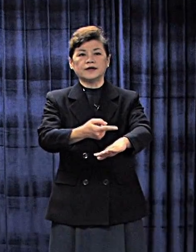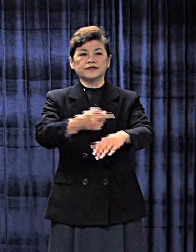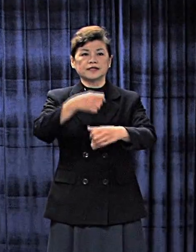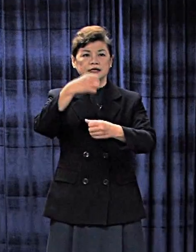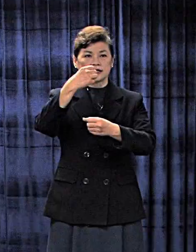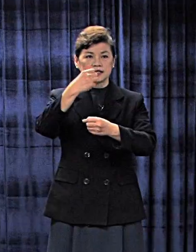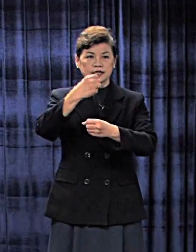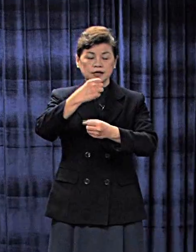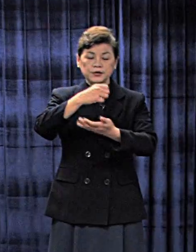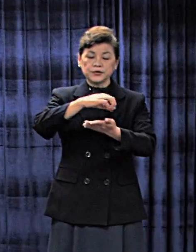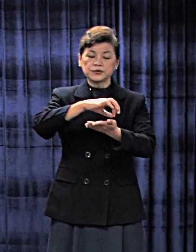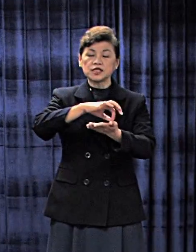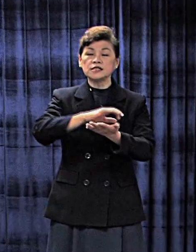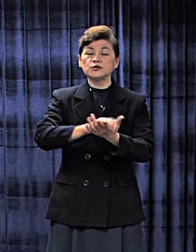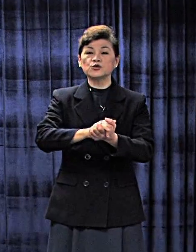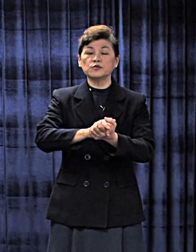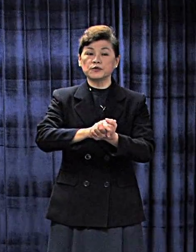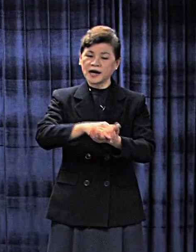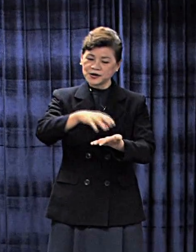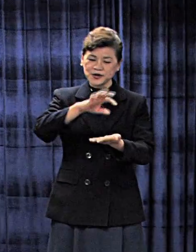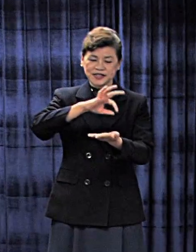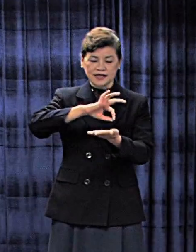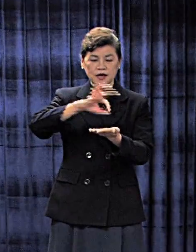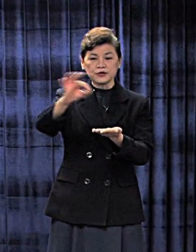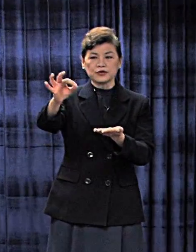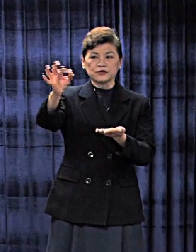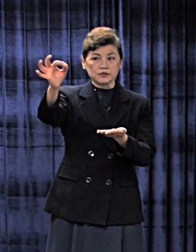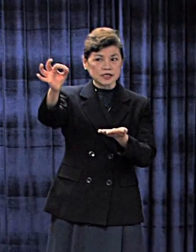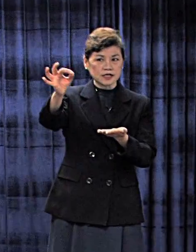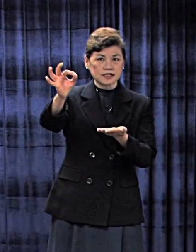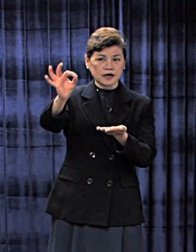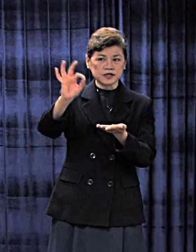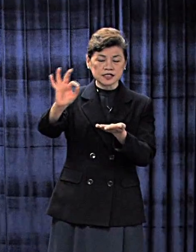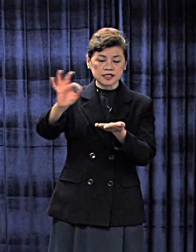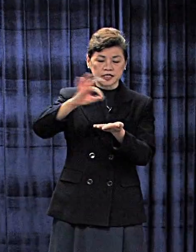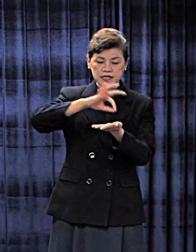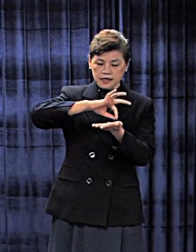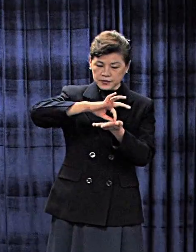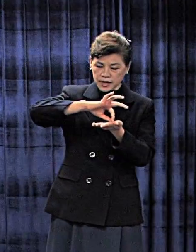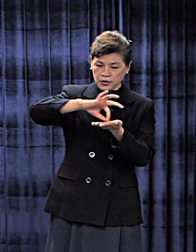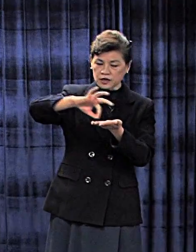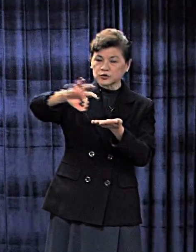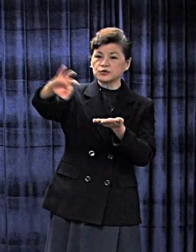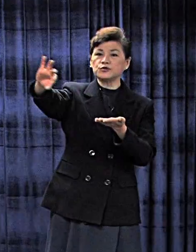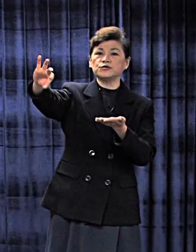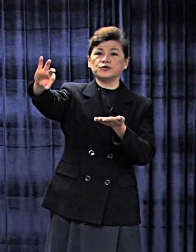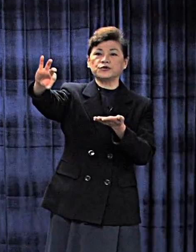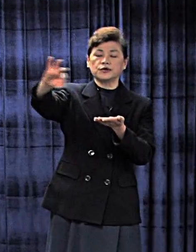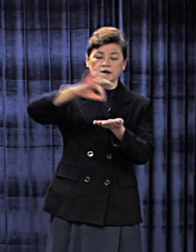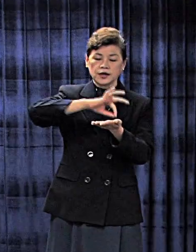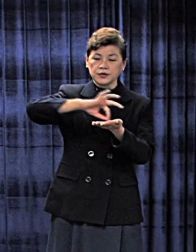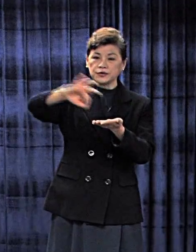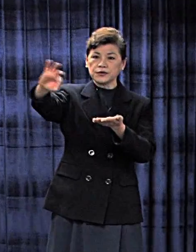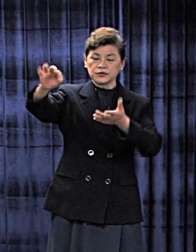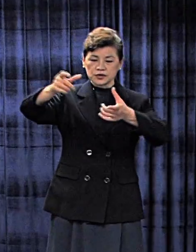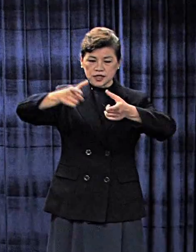那用心做不怕困难，来用我们这个好像是钱一样，把它画出去就用，用